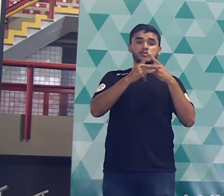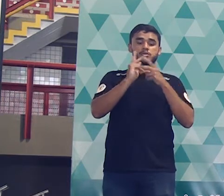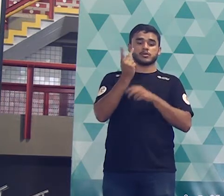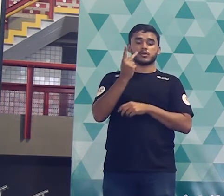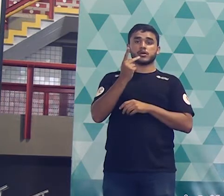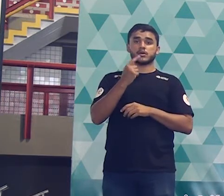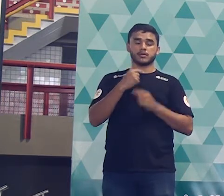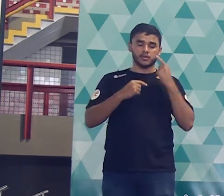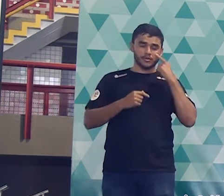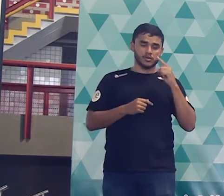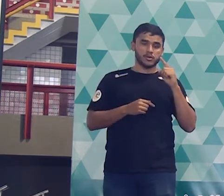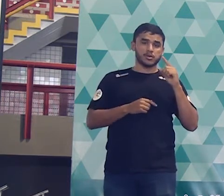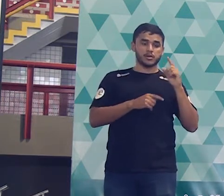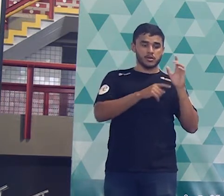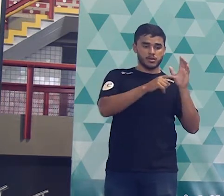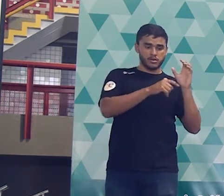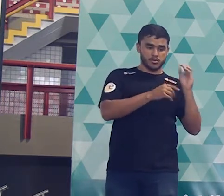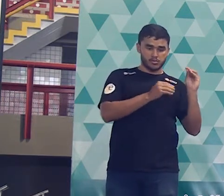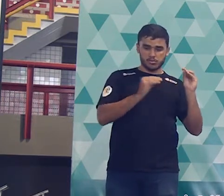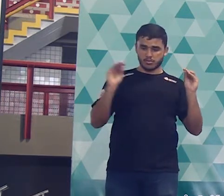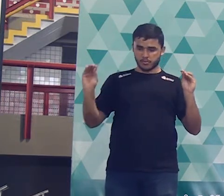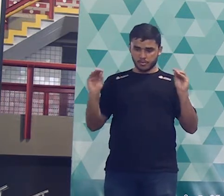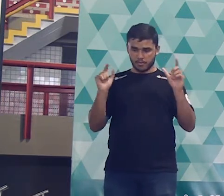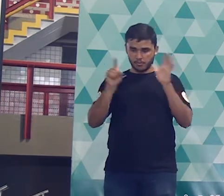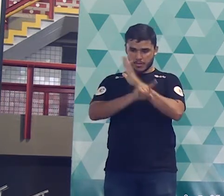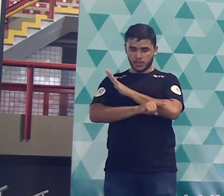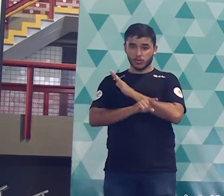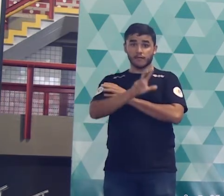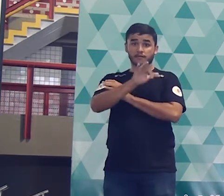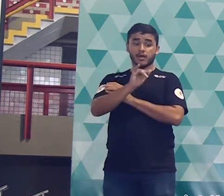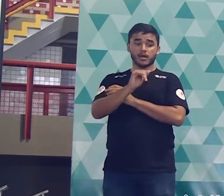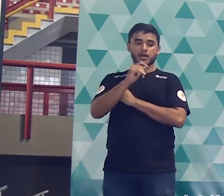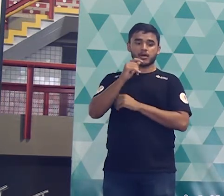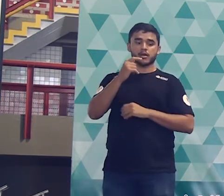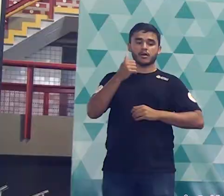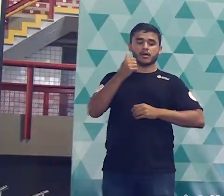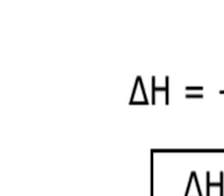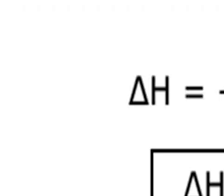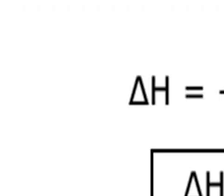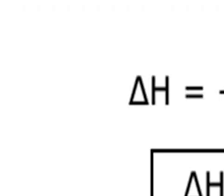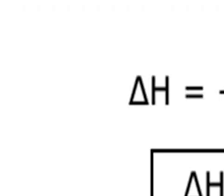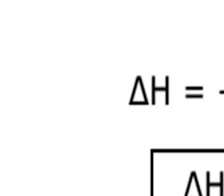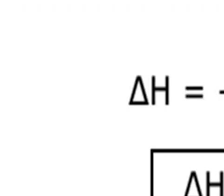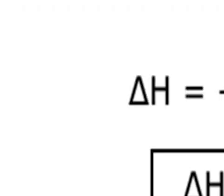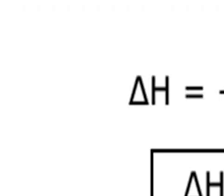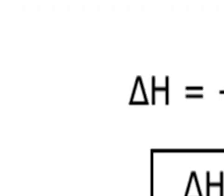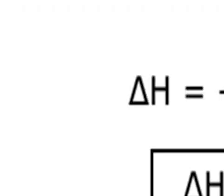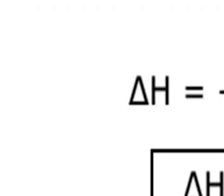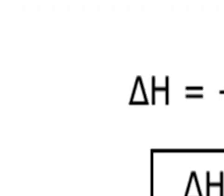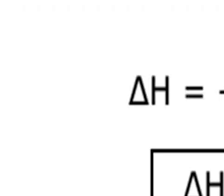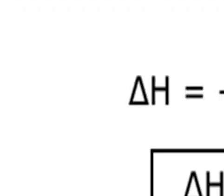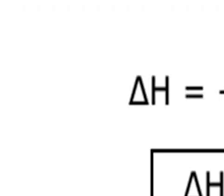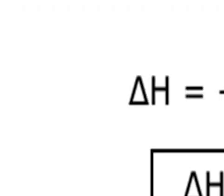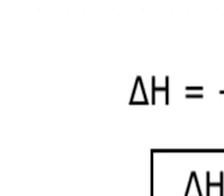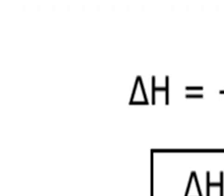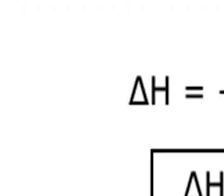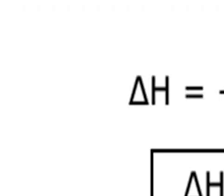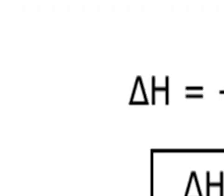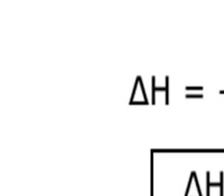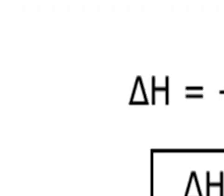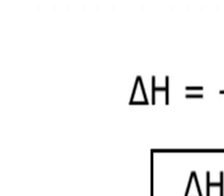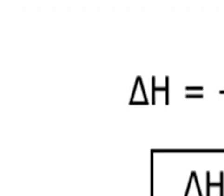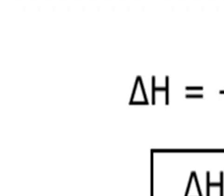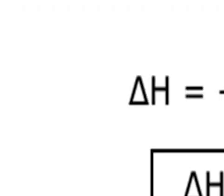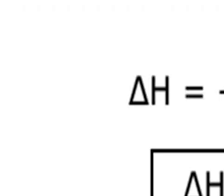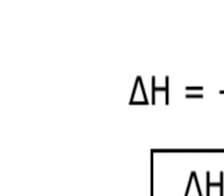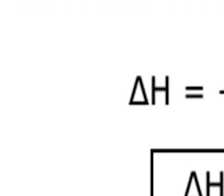que foi a energia do produto, foi a energia que foi liberada, menos 1.012,7, mais 838,8